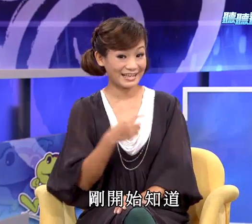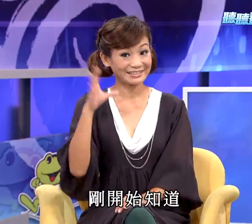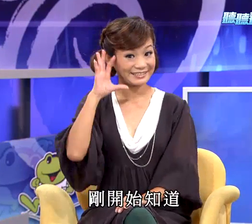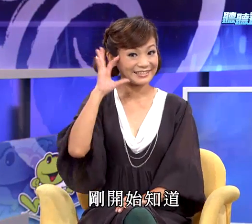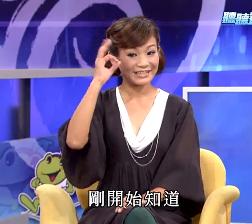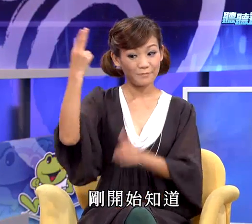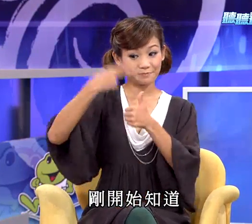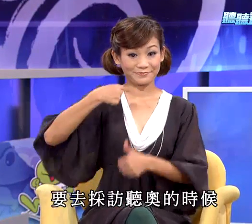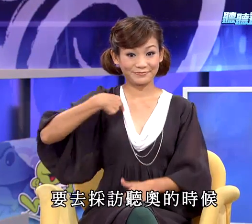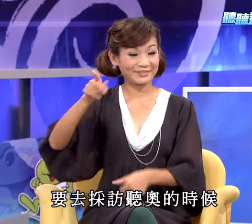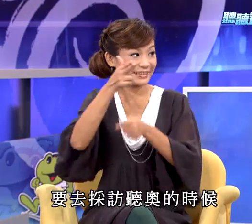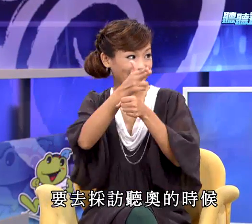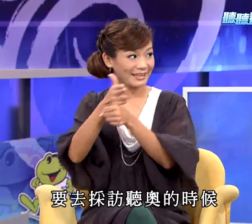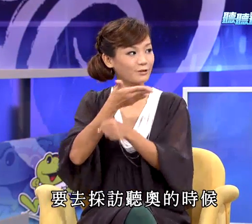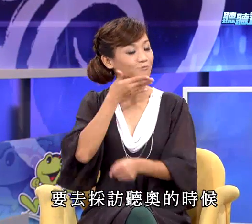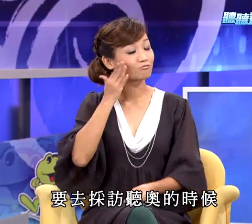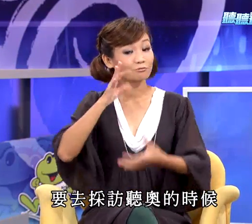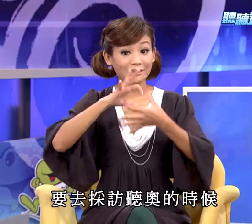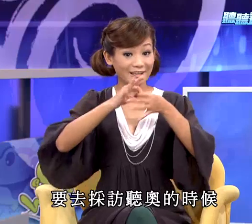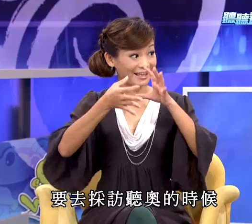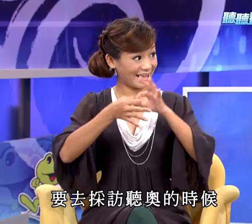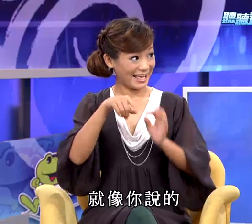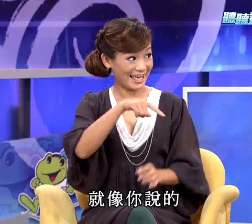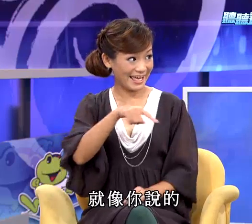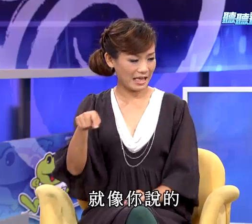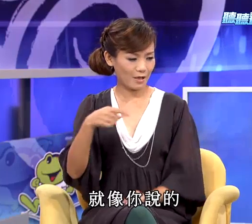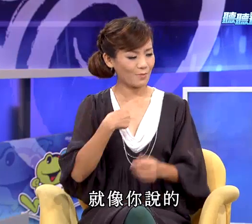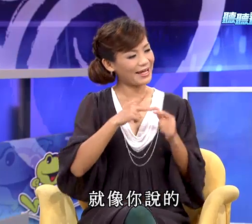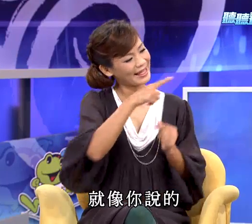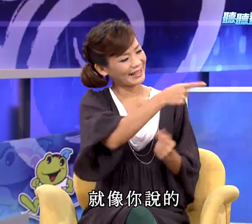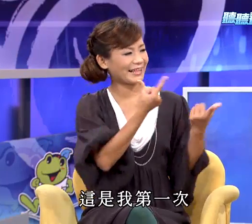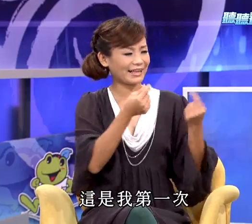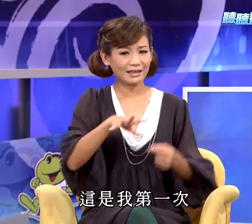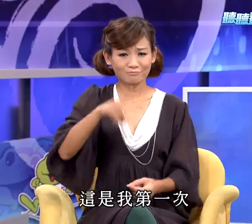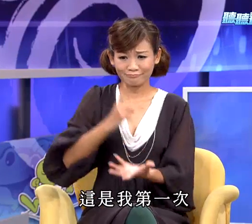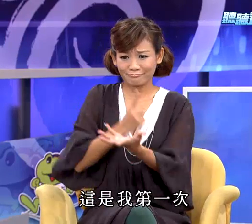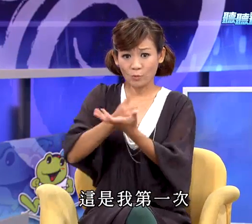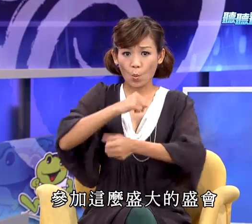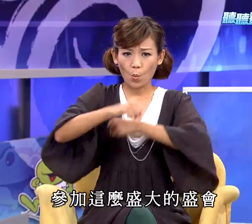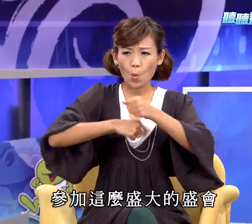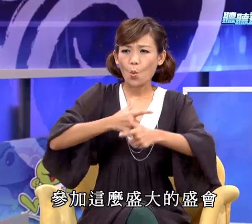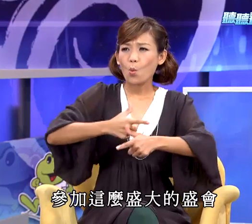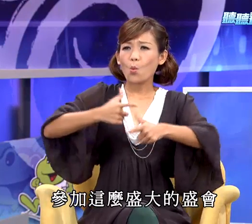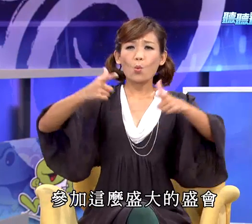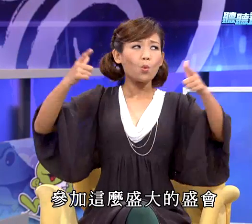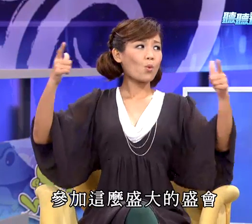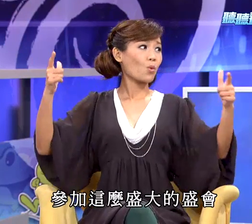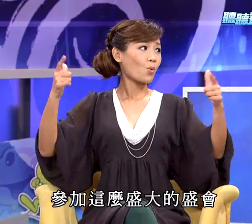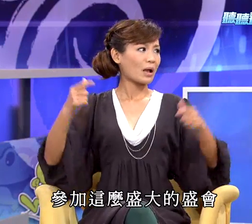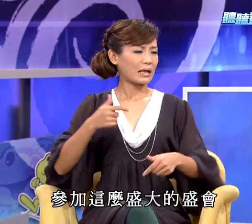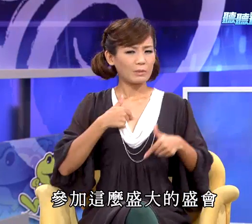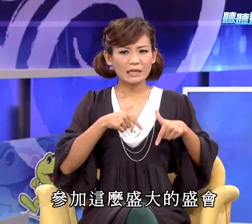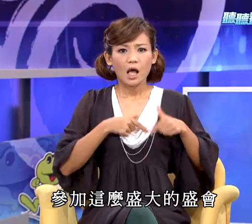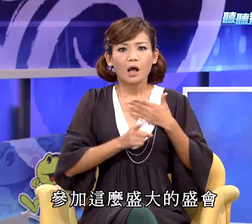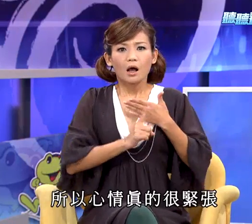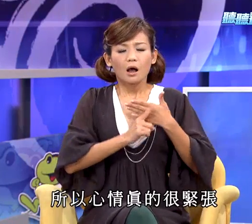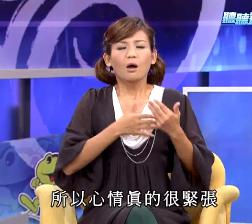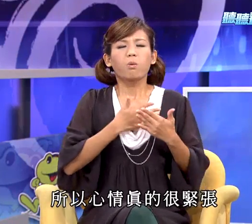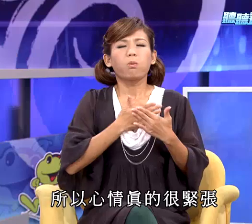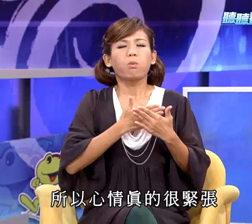开始知道要去采访听奥的时候，就像你说的，这是我第一次参加这么盛大的盛会，所以心情真